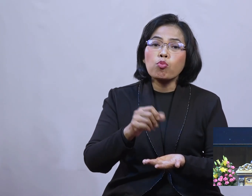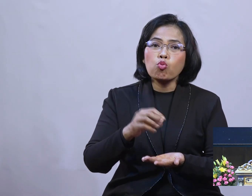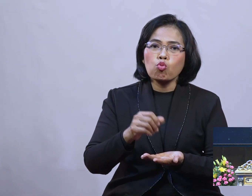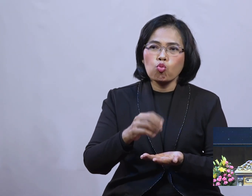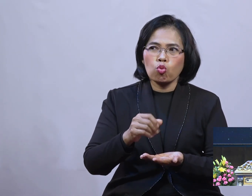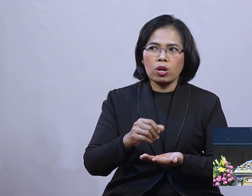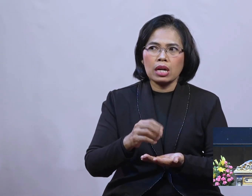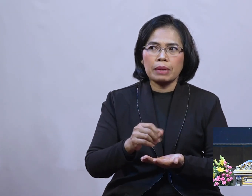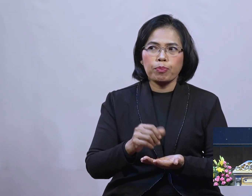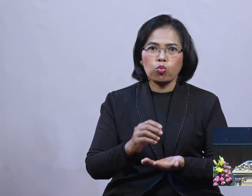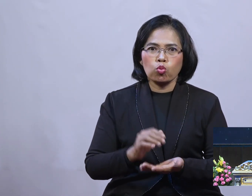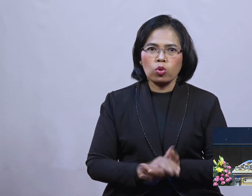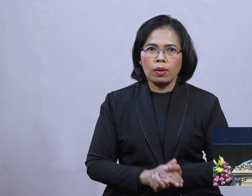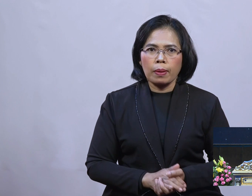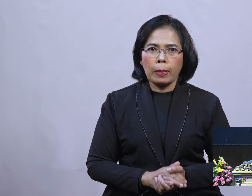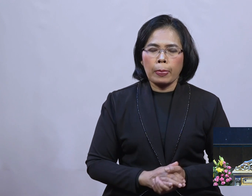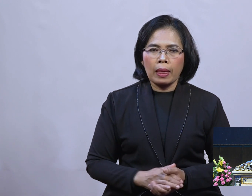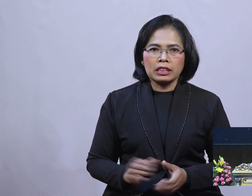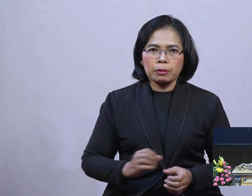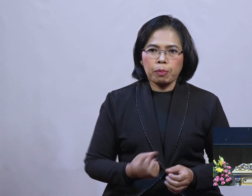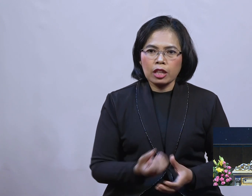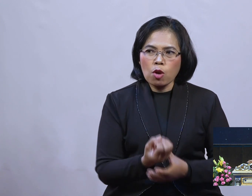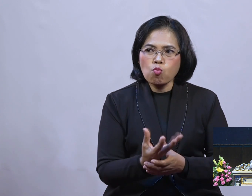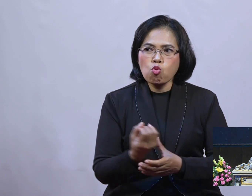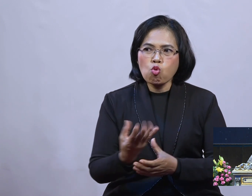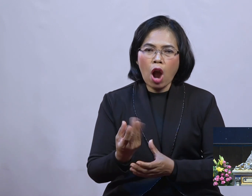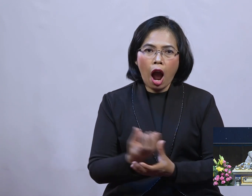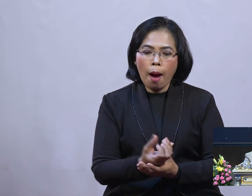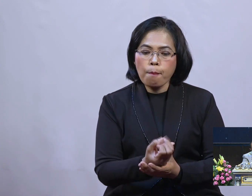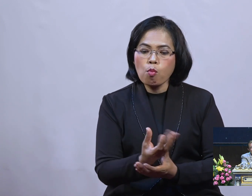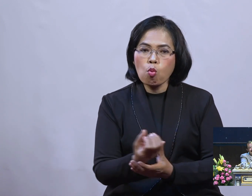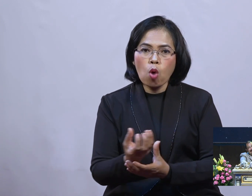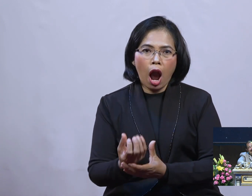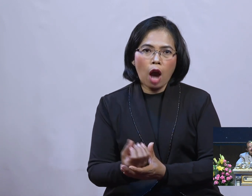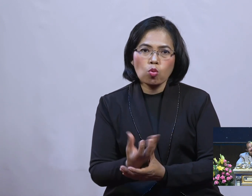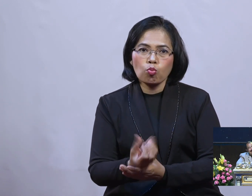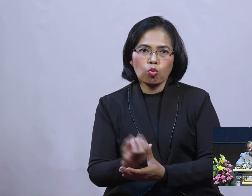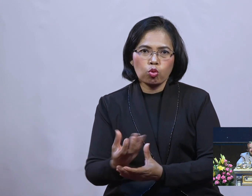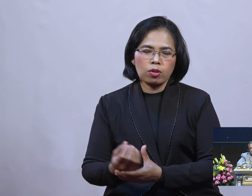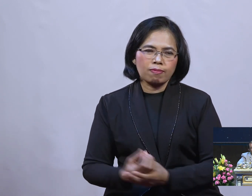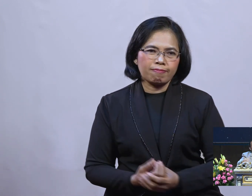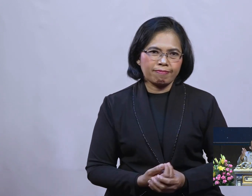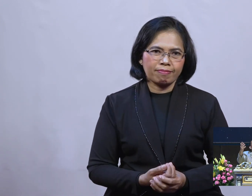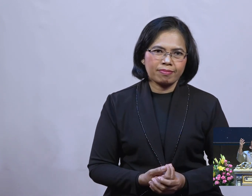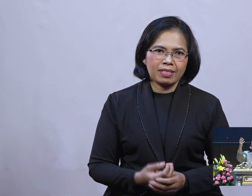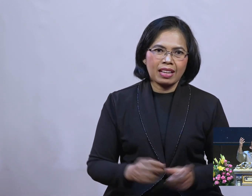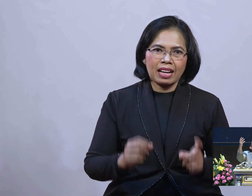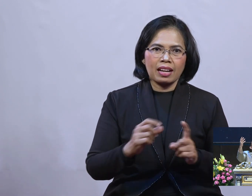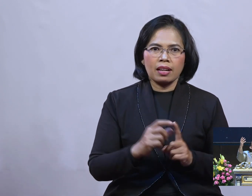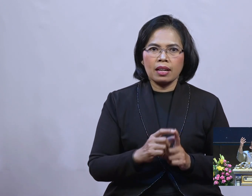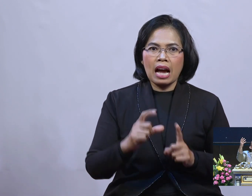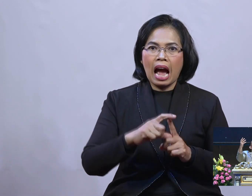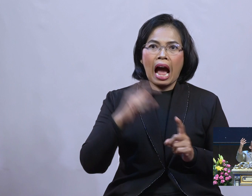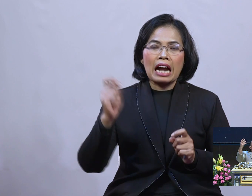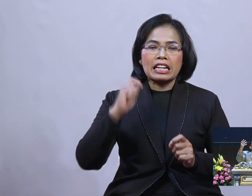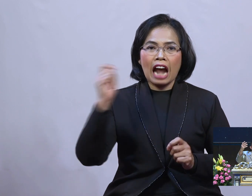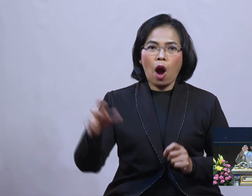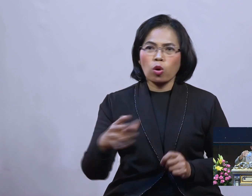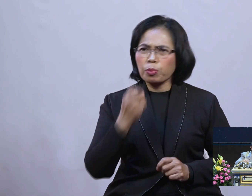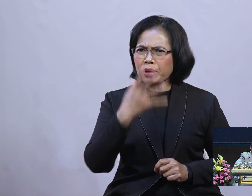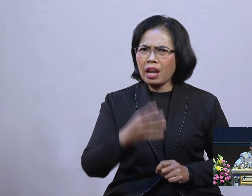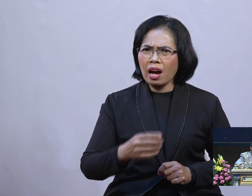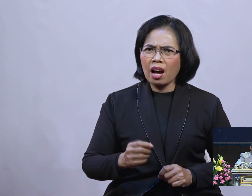Hai Alkitab berkata manusianya bunga rumput hai hai Hai kau berkata dengan apa kubalas